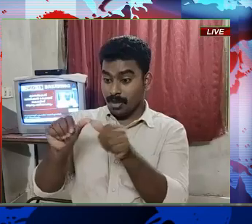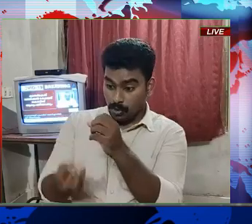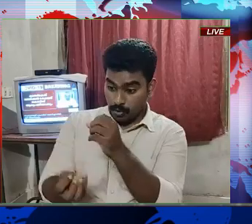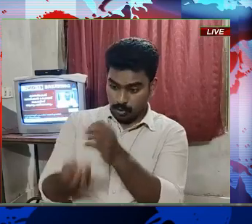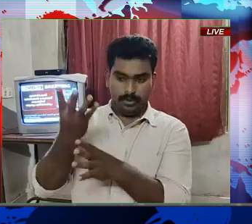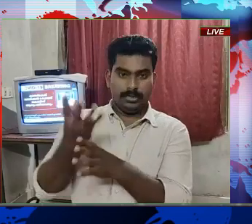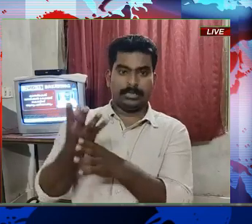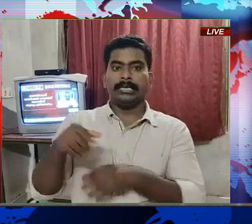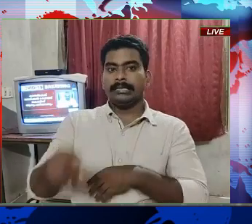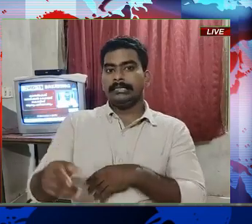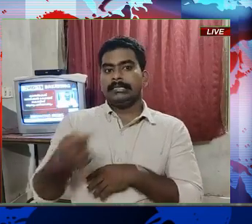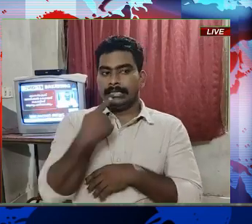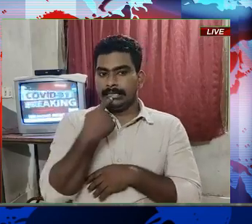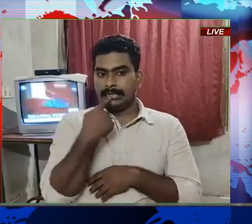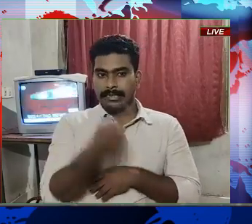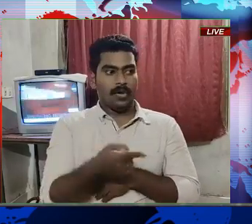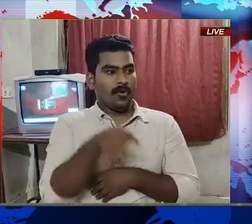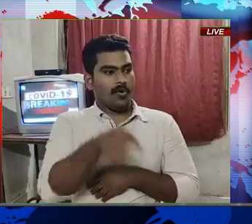ജാഗ്രത പാലിക്കാനാണ്